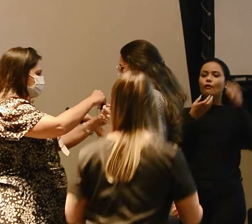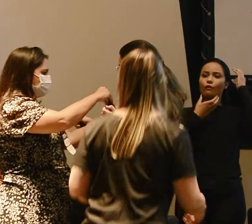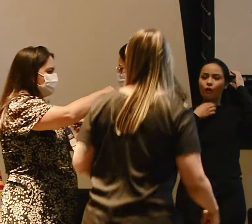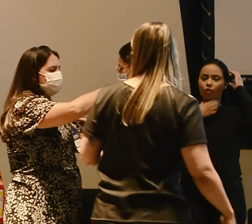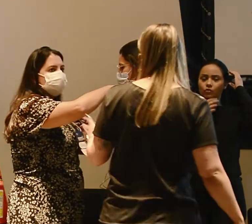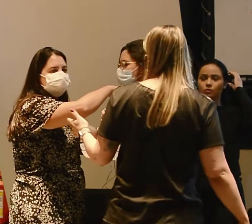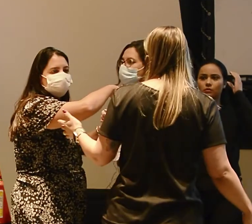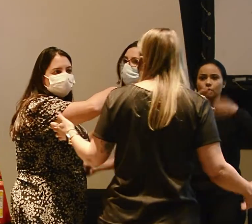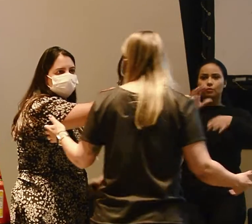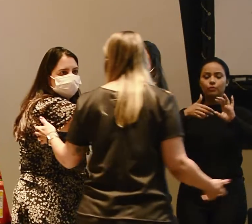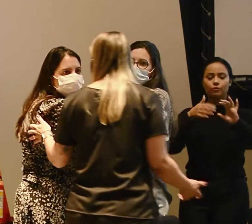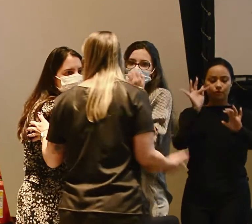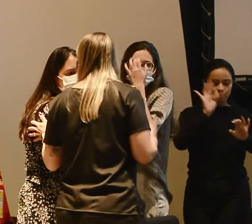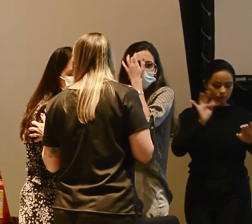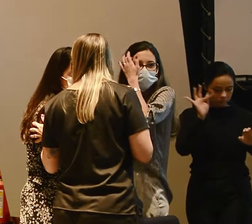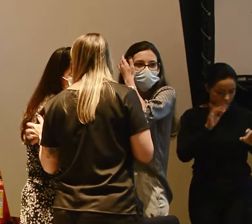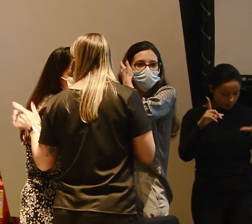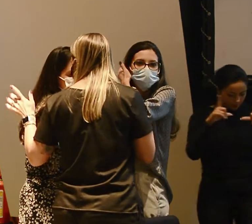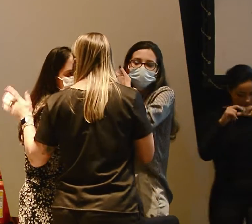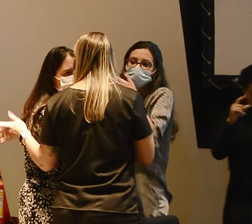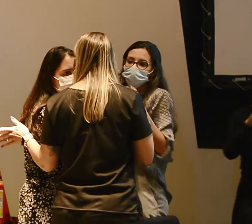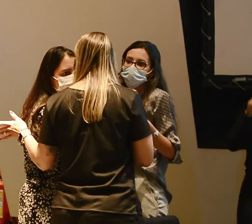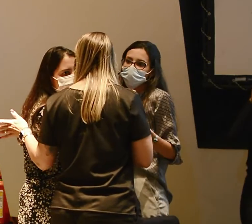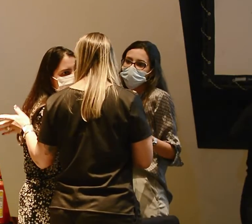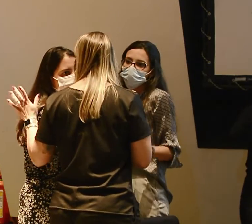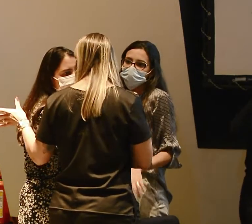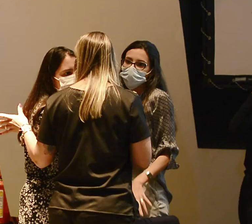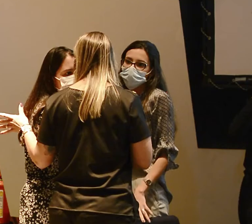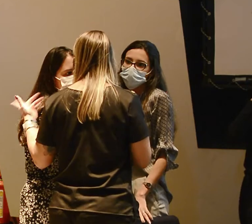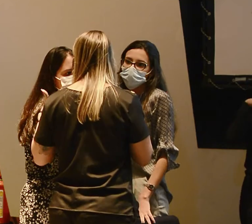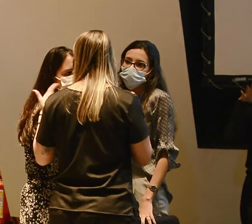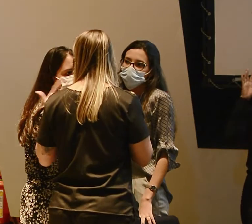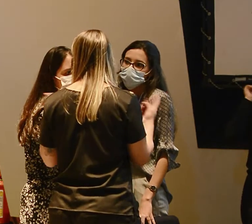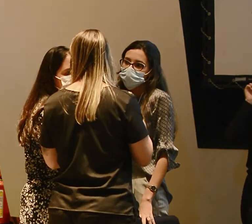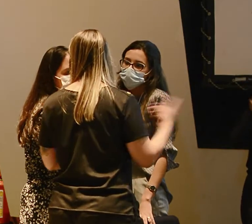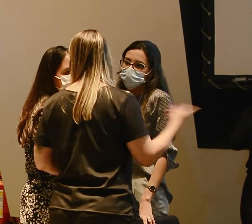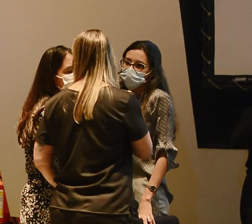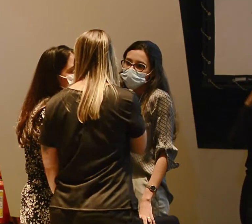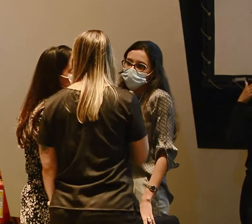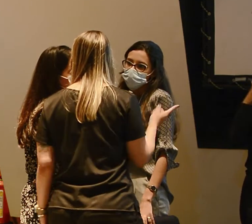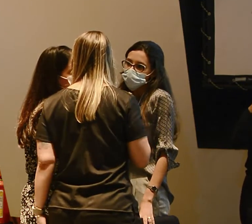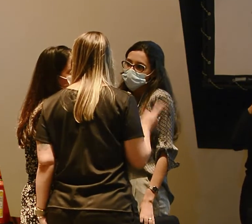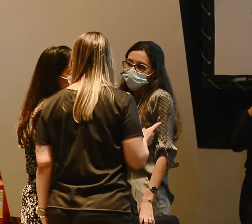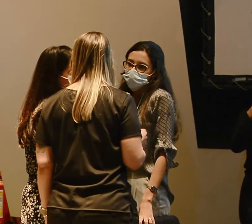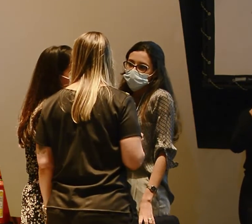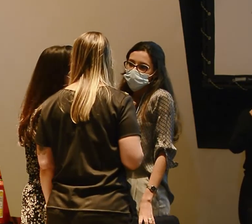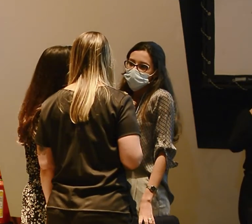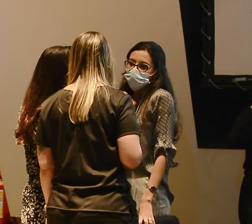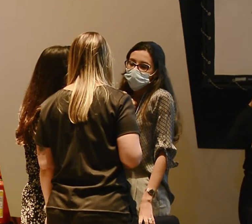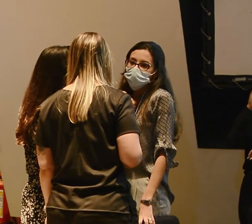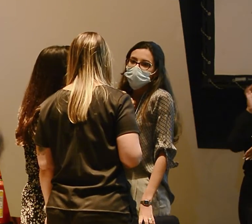fonoaudióloga, graduada pela Universidade de Brasília, pós-graduanda em audiologia, com um enfoque clínico ocupacional e